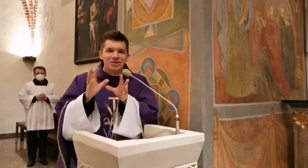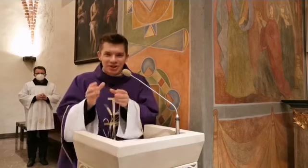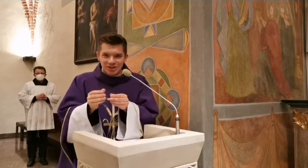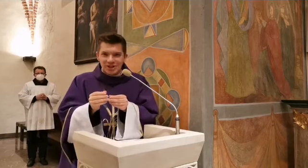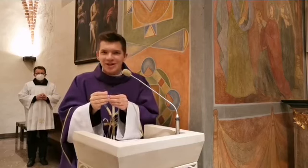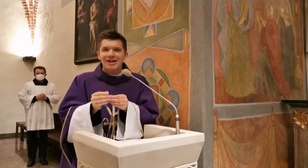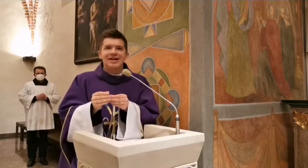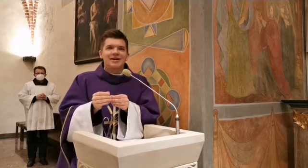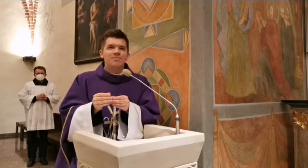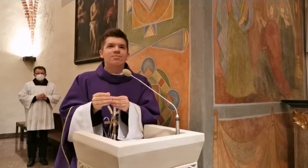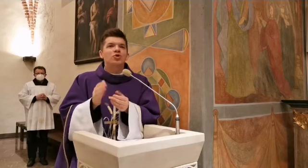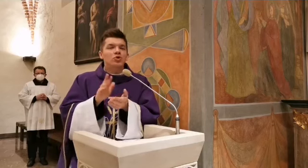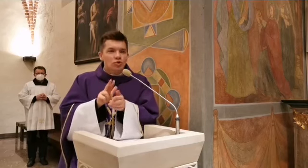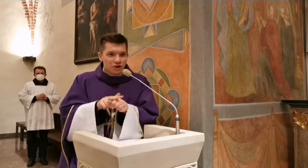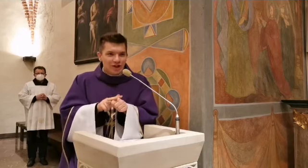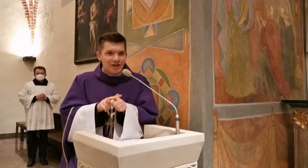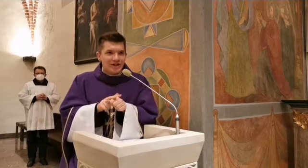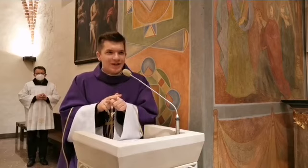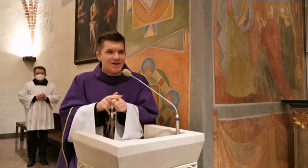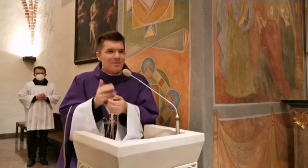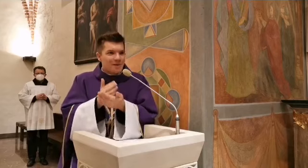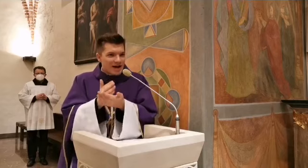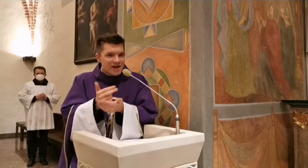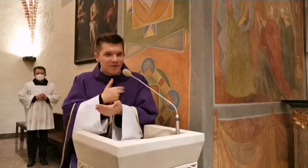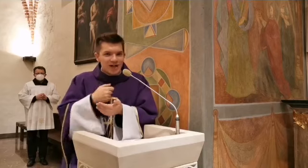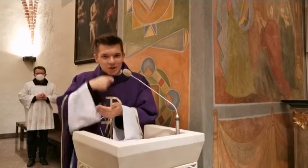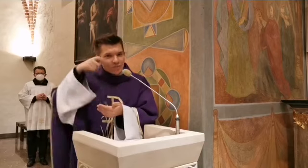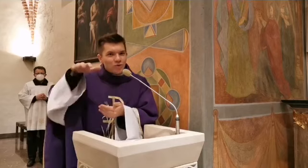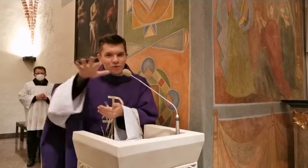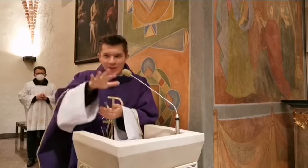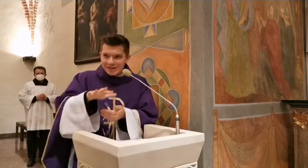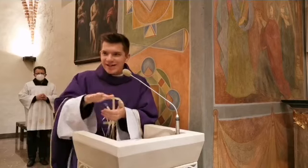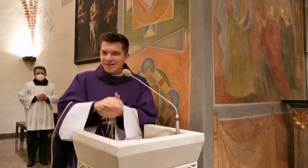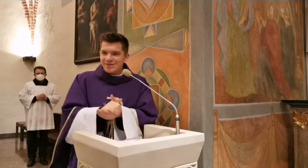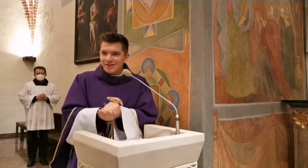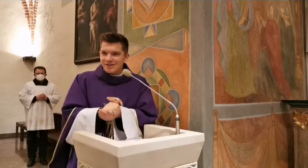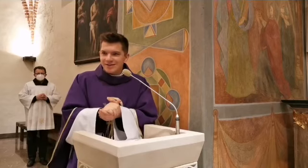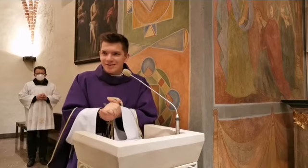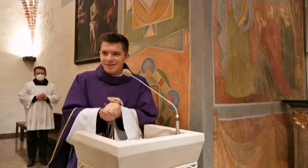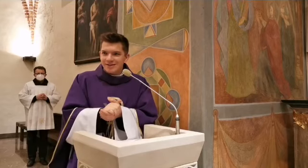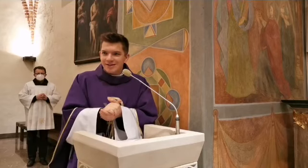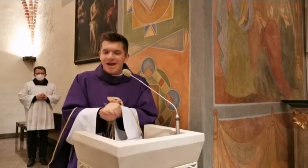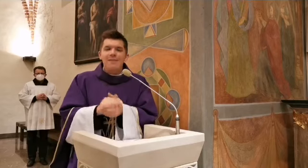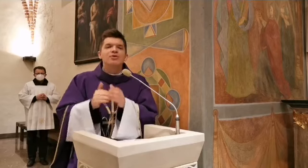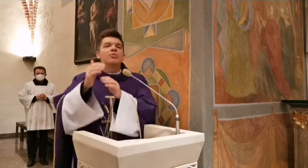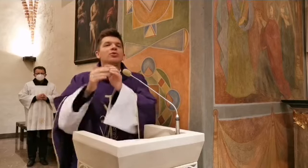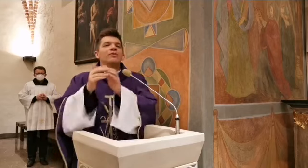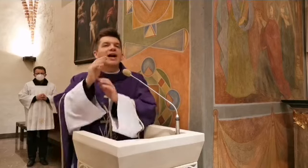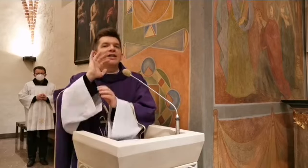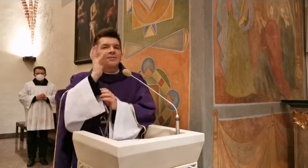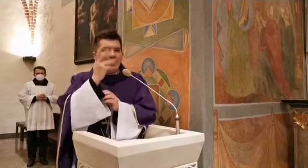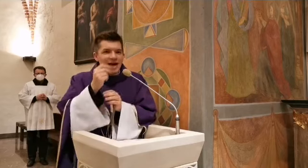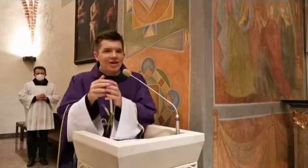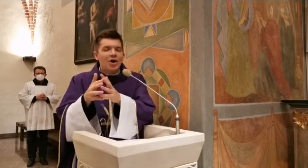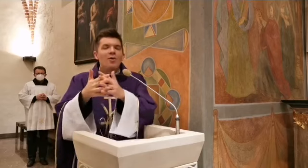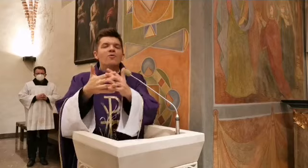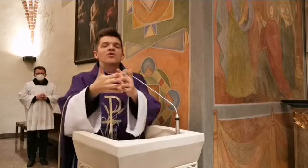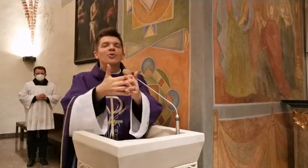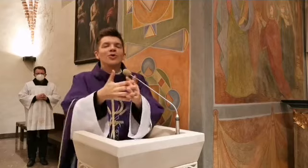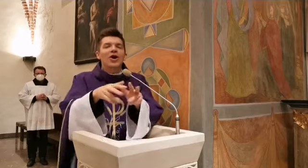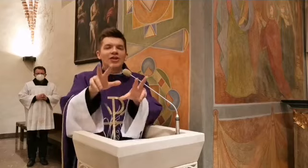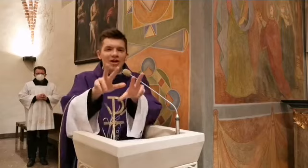No. Wszystkich, którzy pomagają w naszym duszpasterstwie, abyśmy budowali